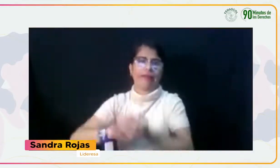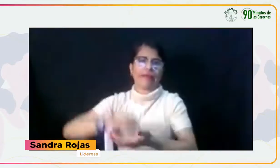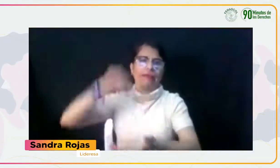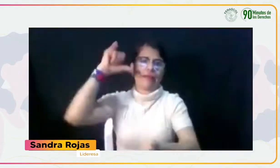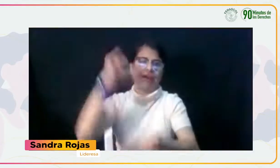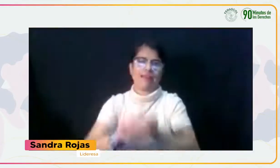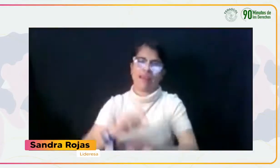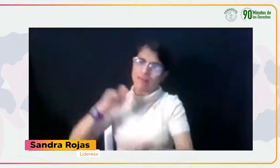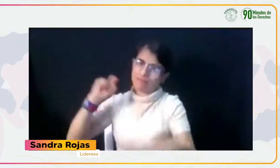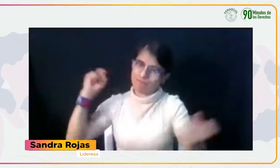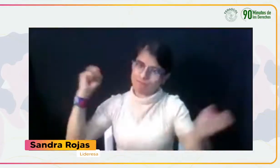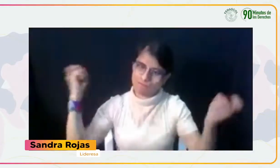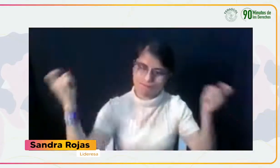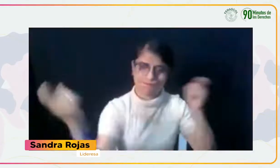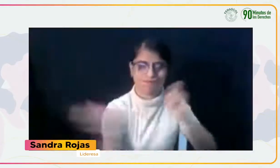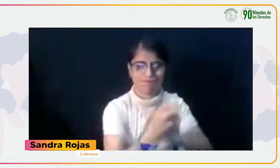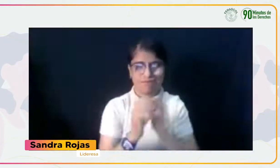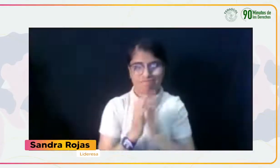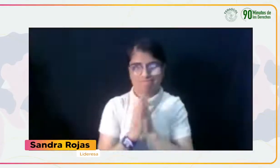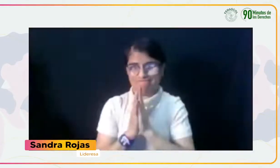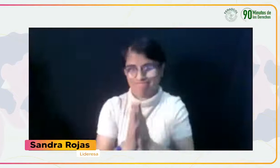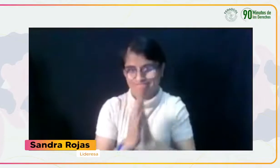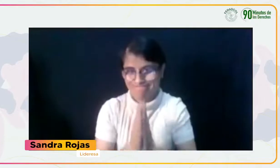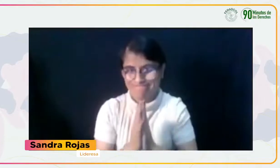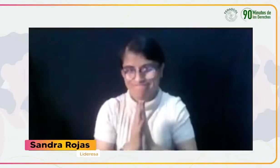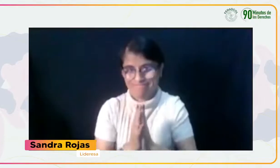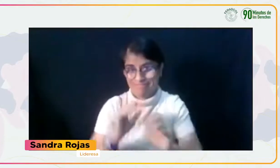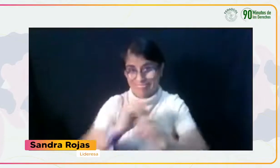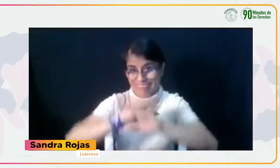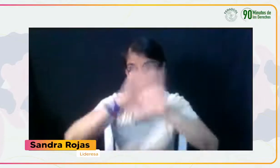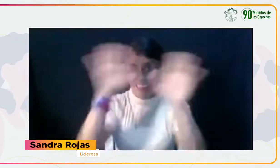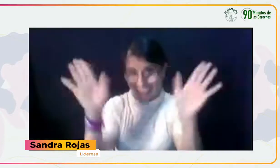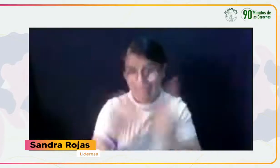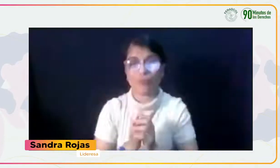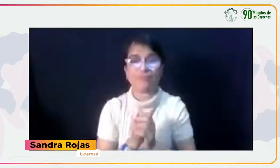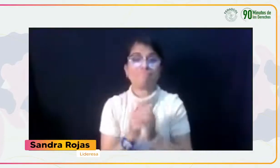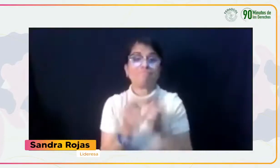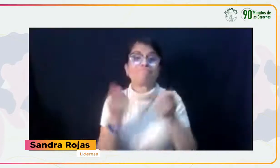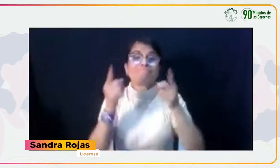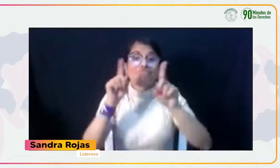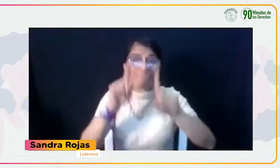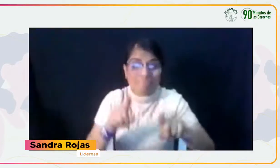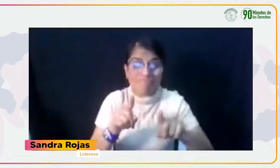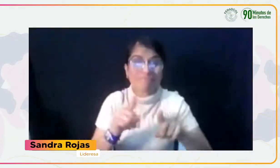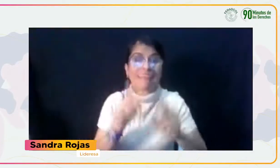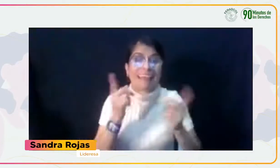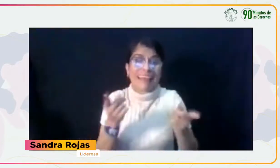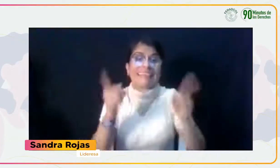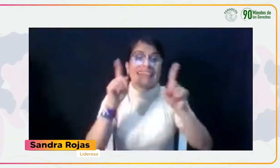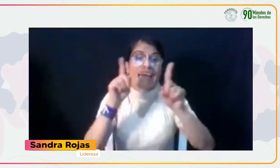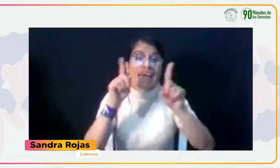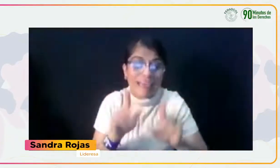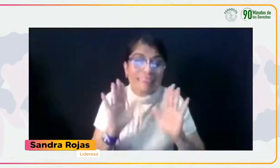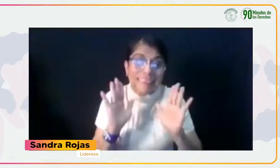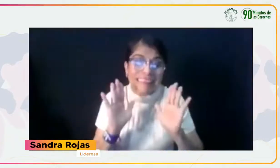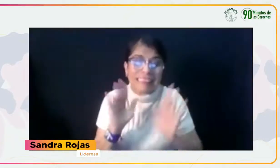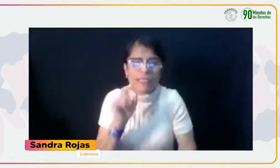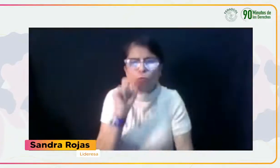adultos y eso no permite la transformación, nos estamos haciendo viejos y nada, entonces necesitamos transformarnos y